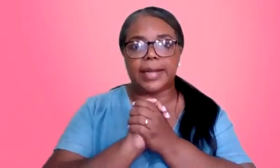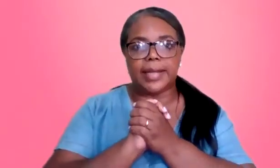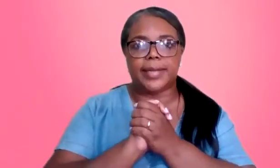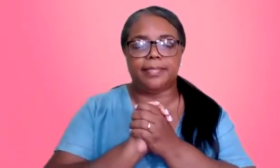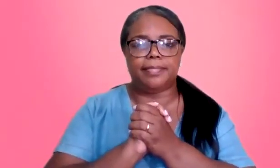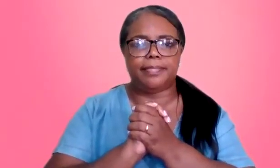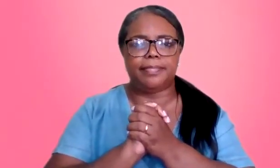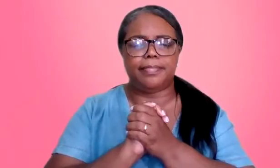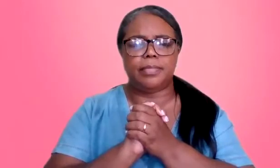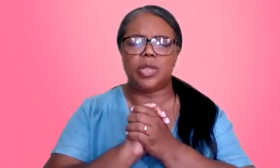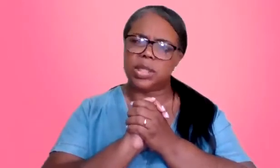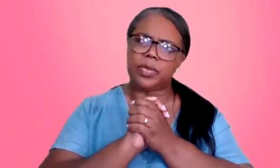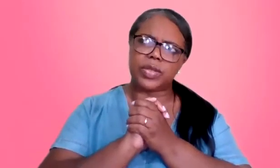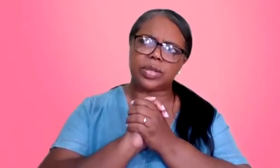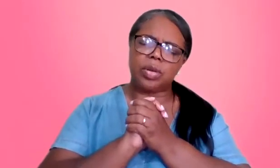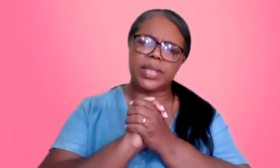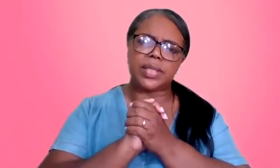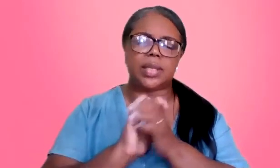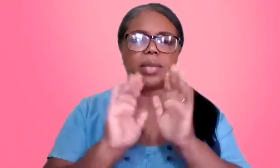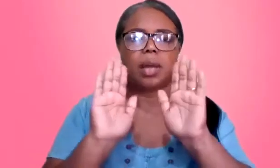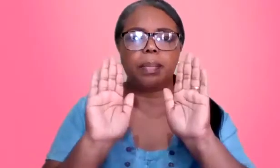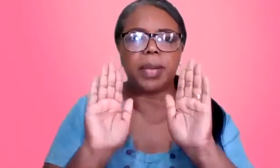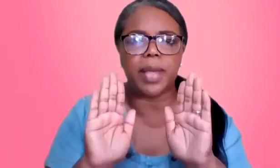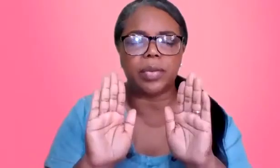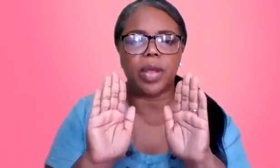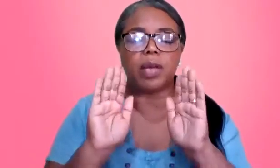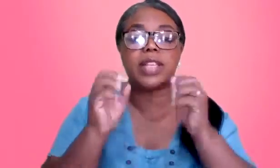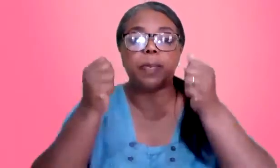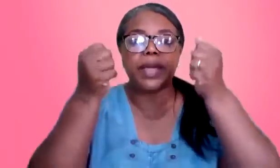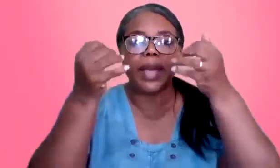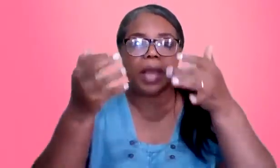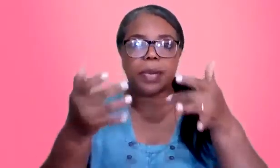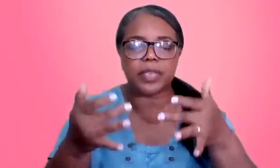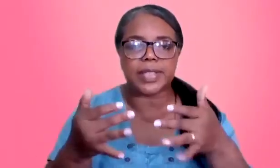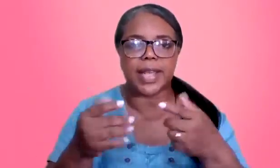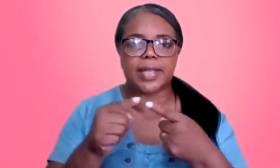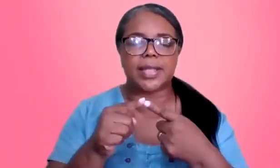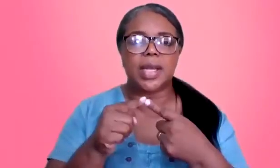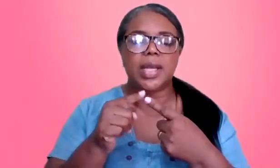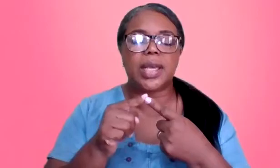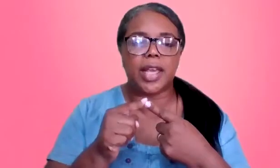verdadeira. Nossa, professora, como assim? Primeiro, eu expliquei para vocês que